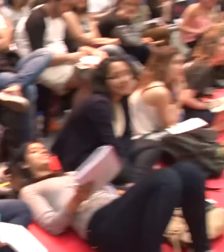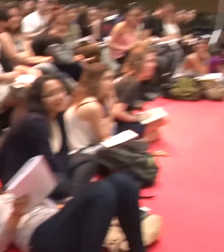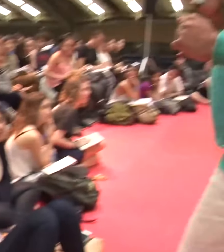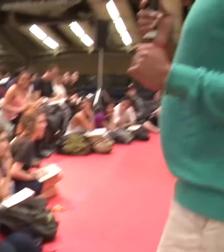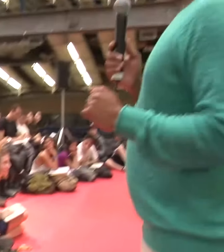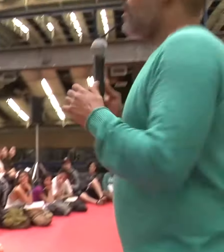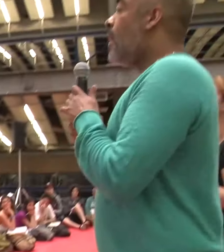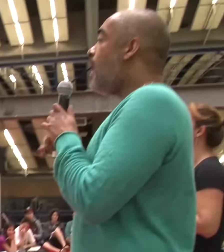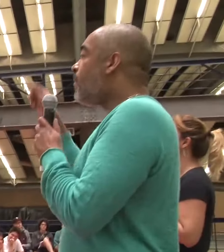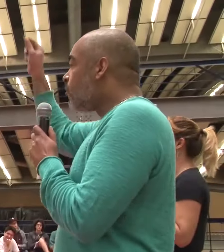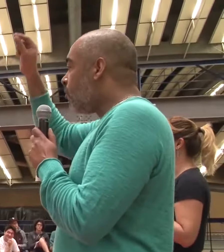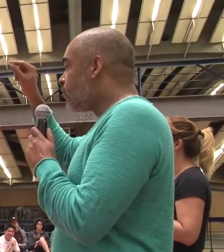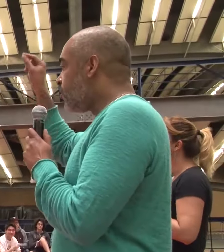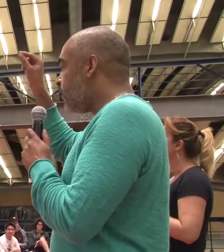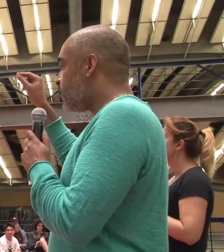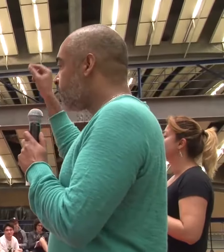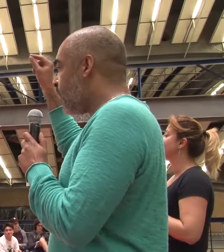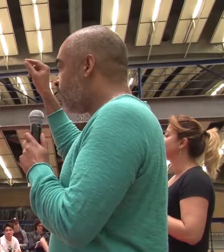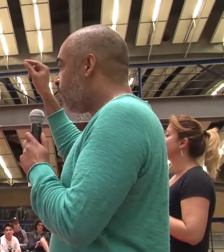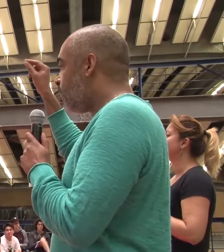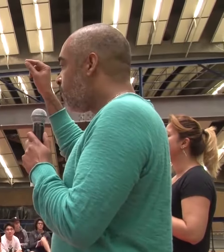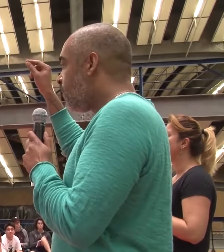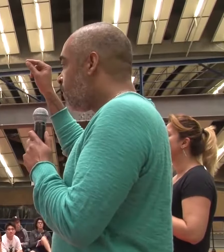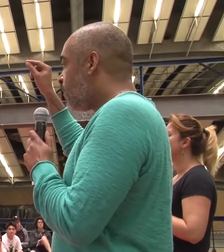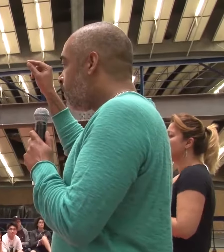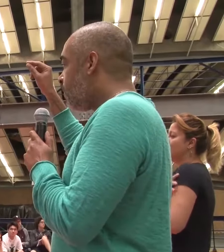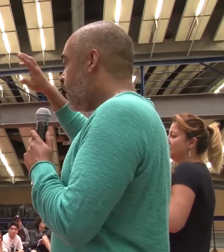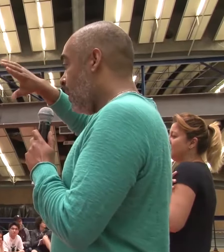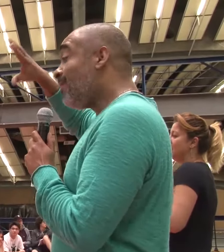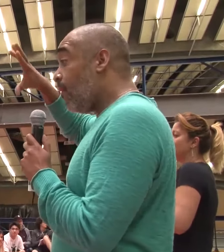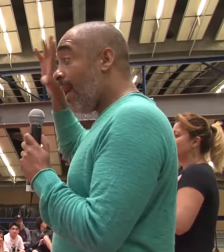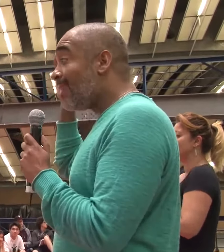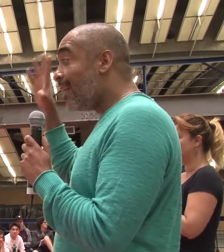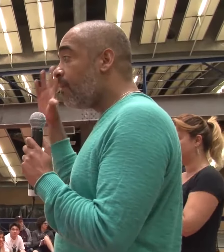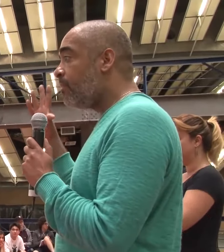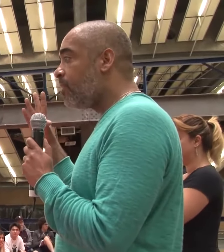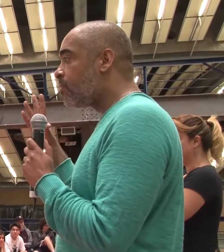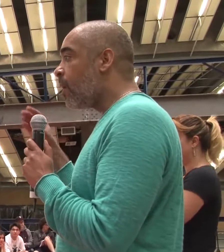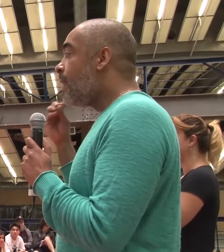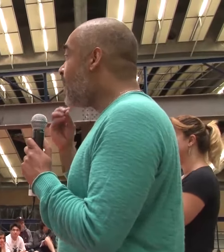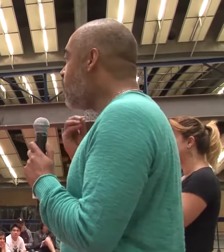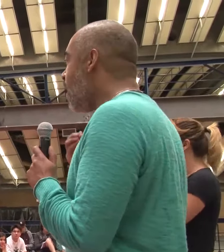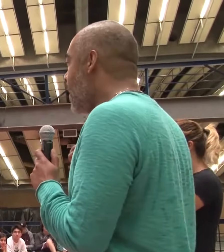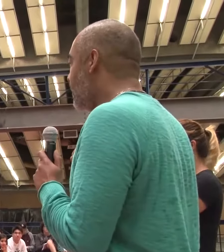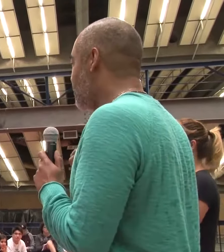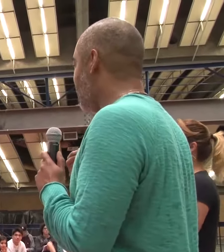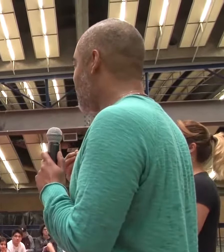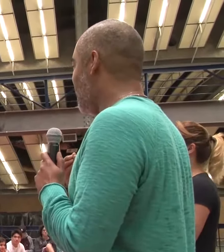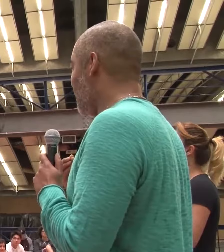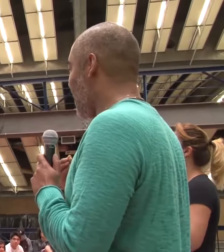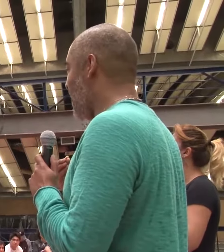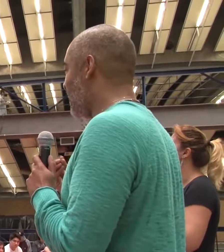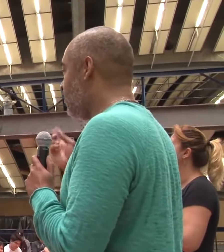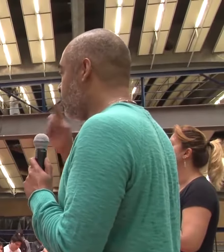bem. Lembram do conjunto de interseção? Então, é exatamente isso. Não há